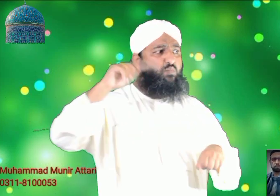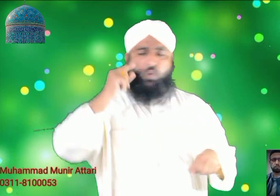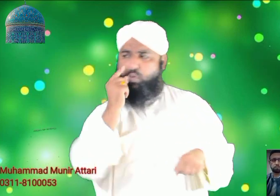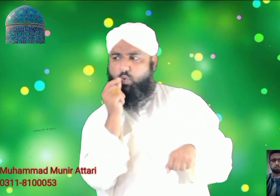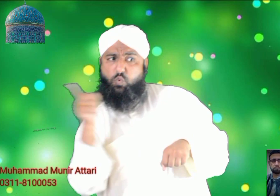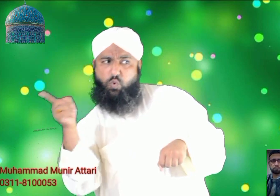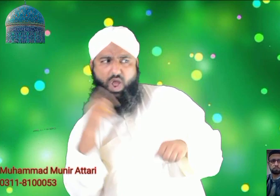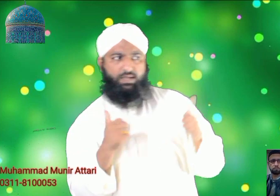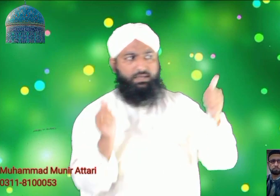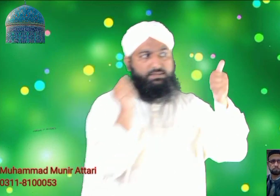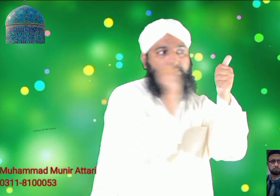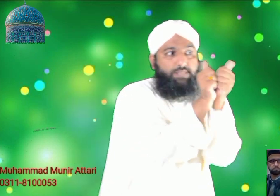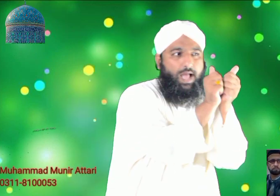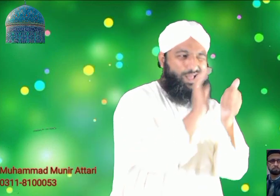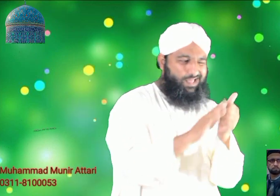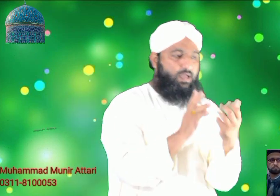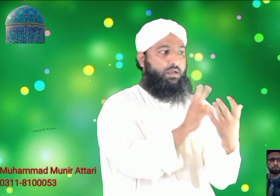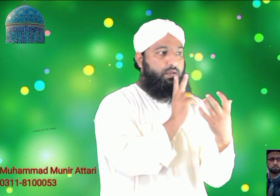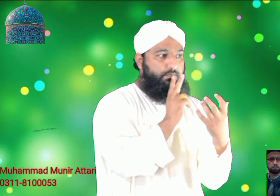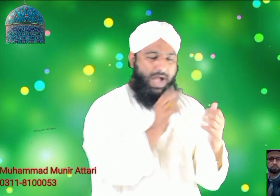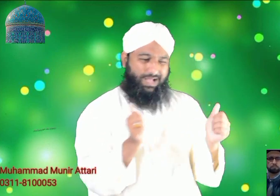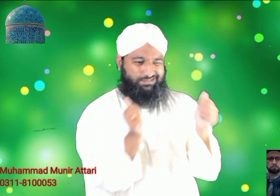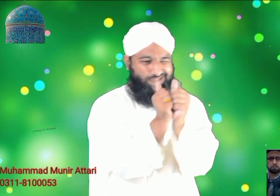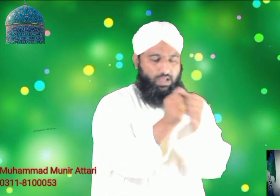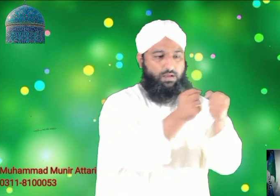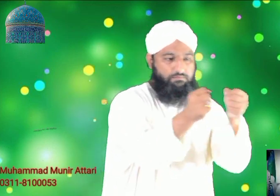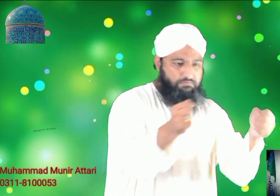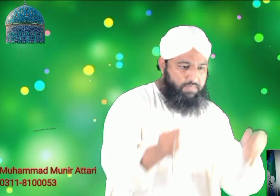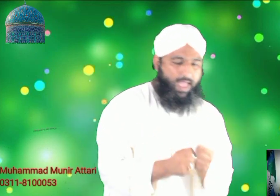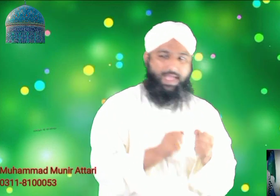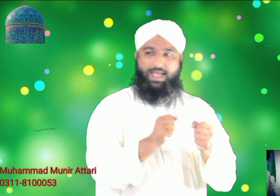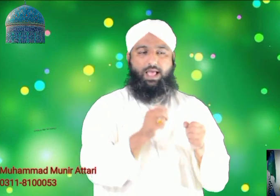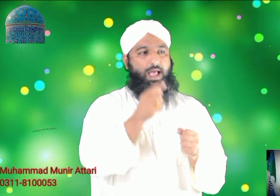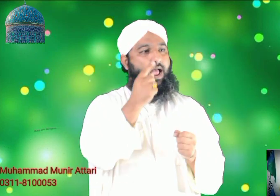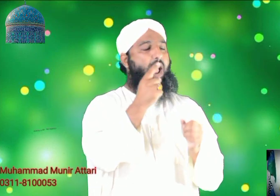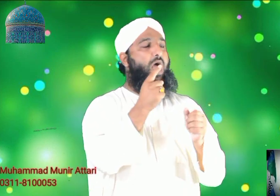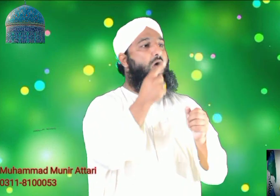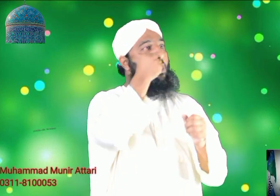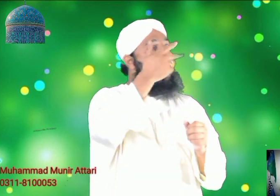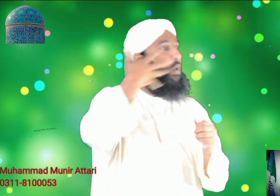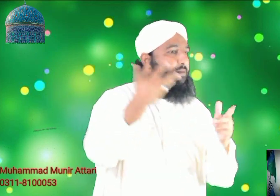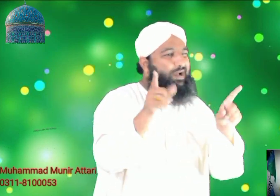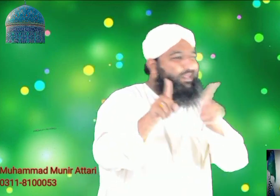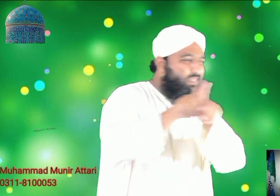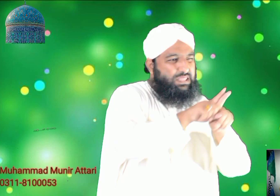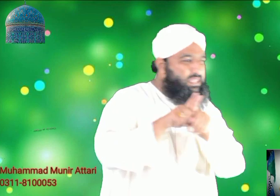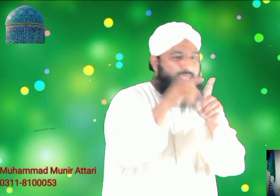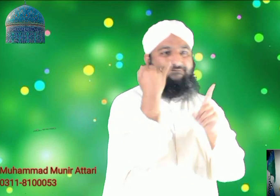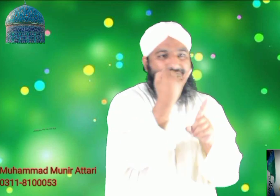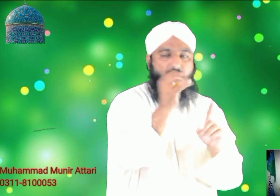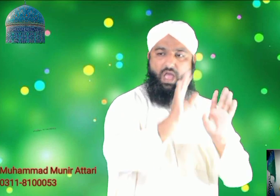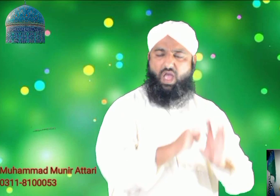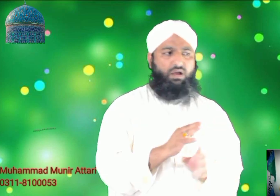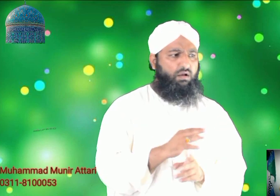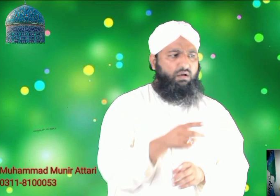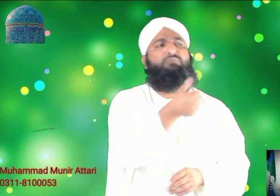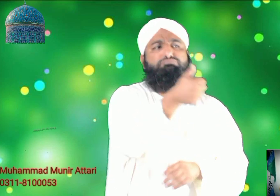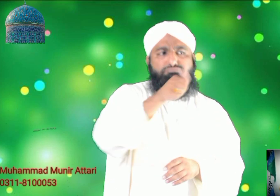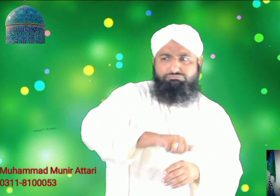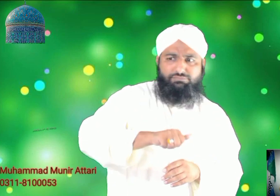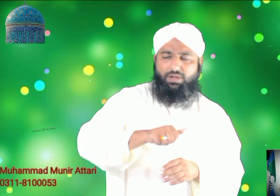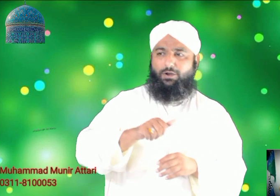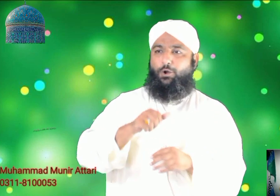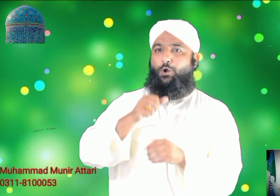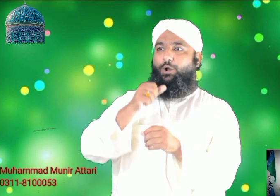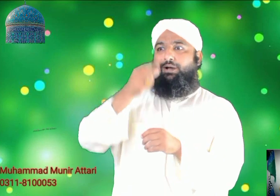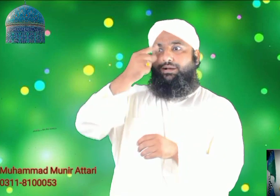کے بیان میں آتا ہے یا آپ کے پاس نظر آتا ہے تو ہمیں رشتہ کرنا ہے, تو بندہ وہ لڑکا کیسا ہے؟ میں نے کہا یار میرے سامنے تو جتنے